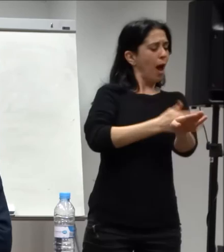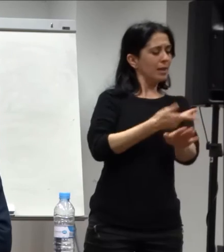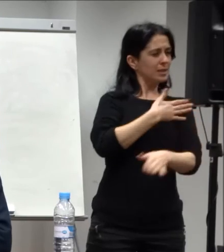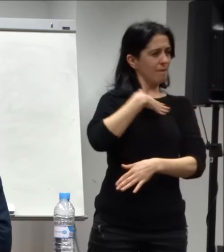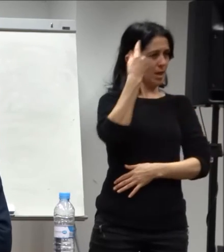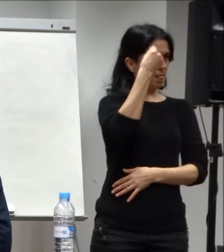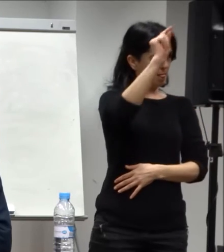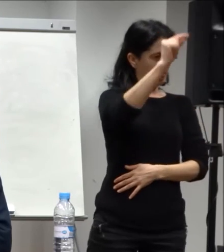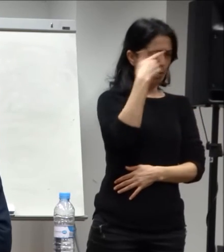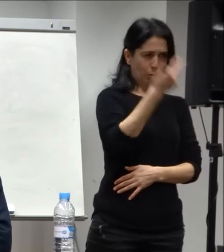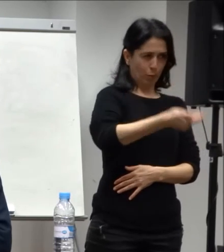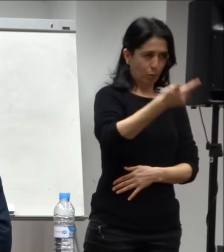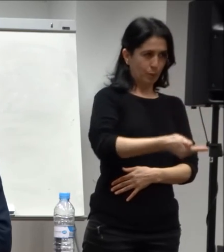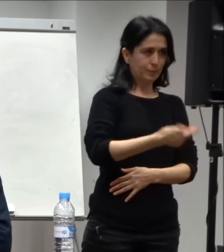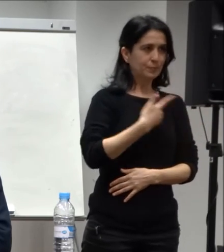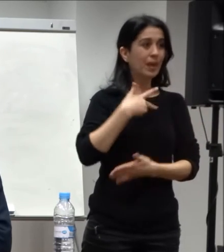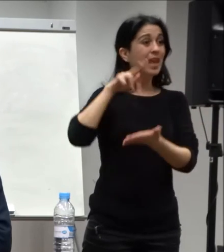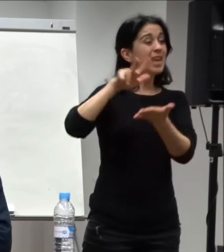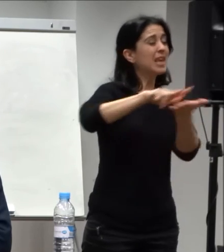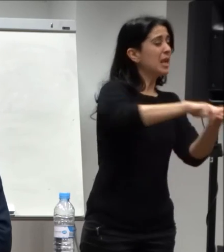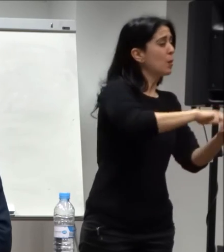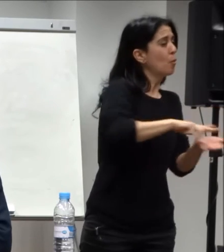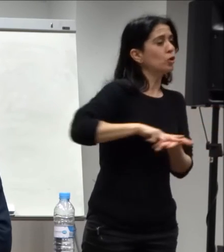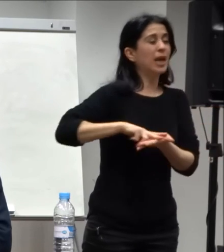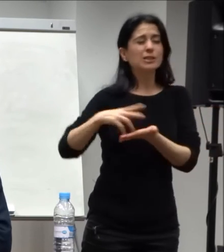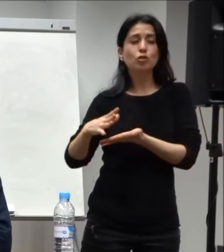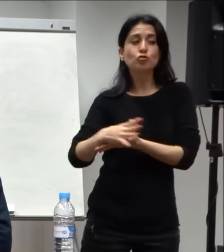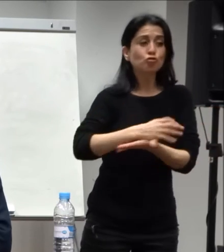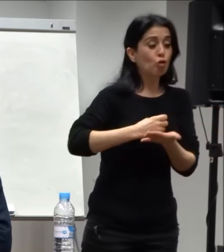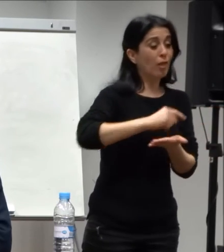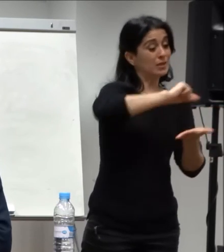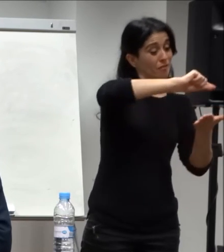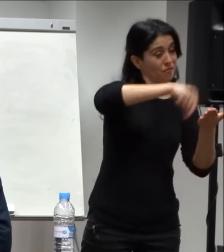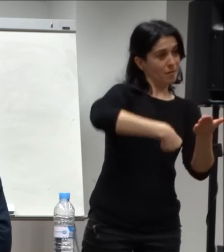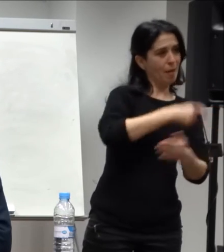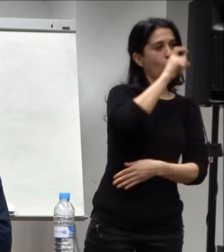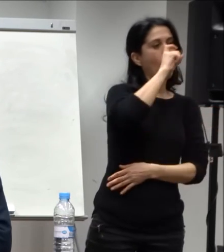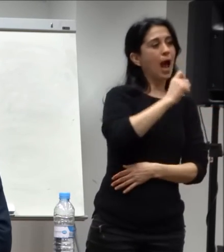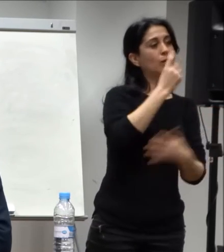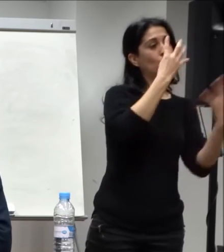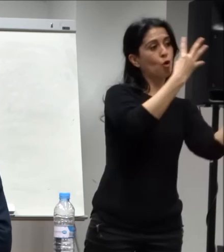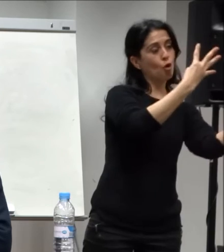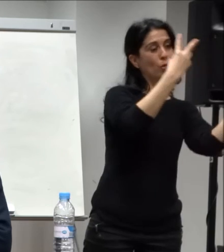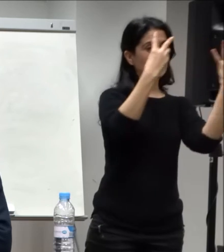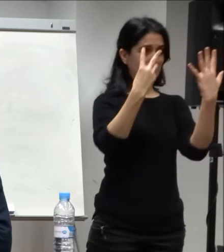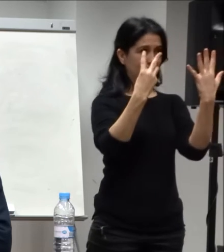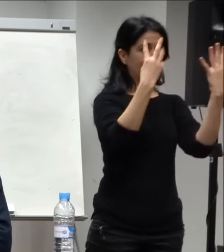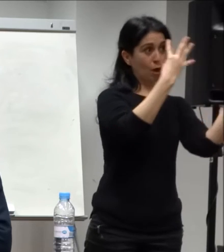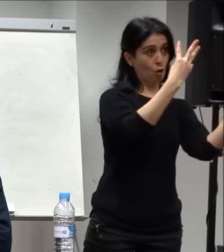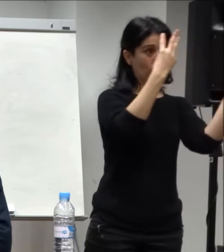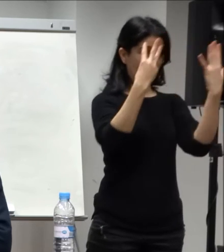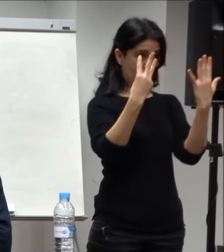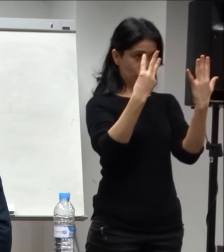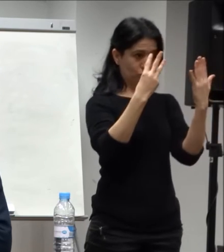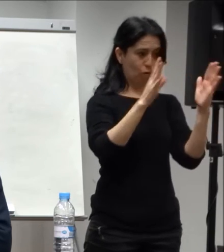Todas las hipotecas que se hayan suscrito, o casi todas, entre el año 97-98 y el